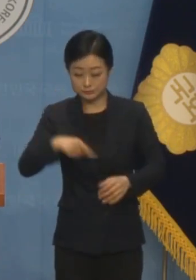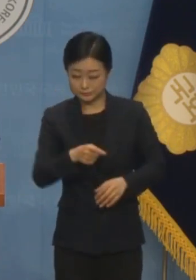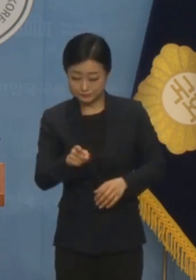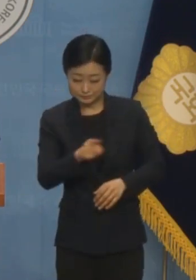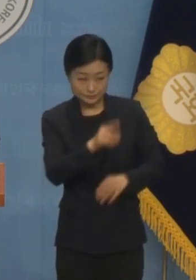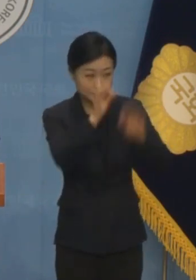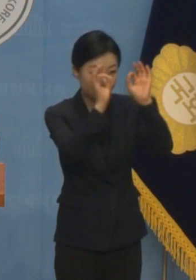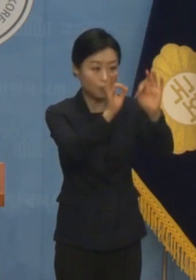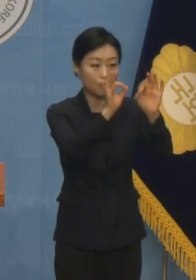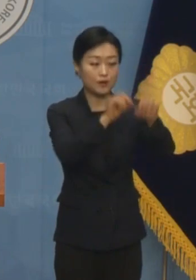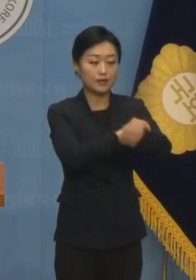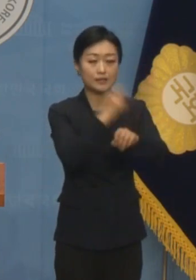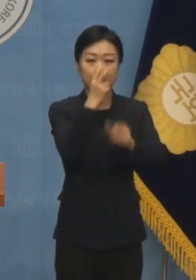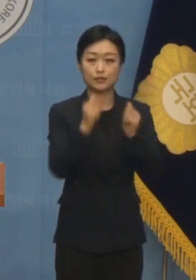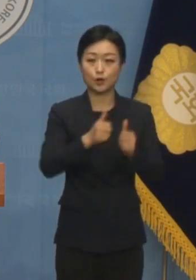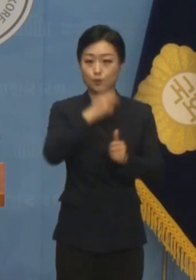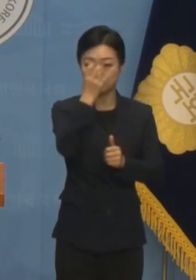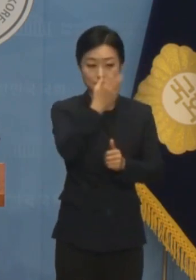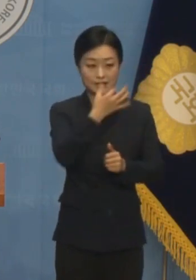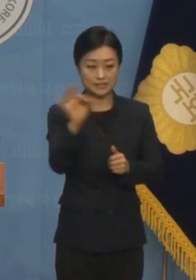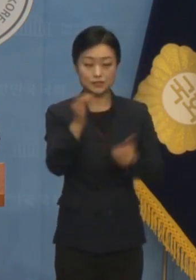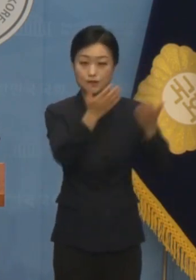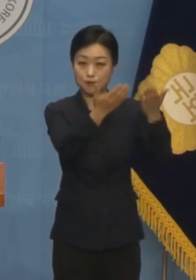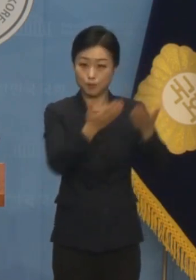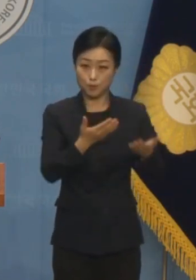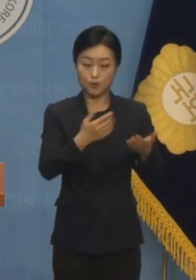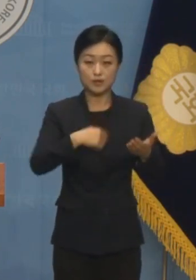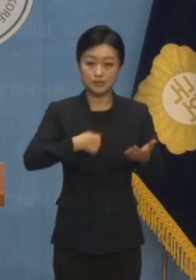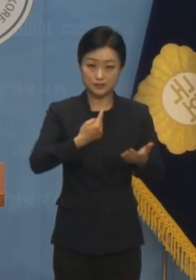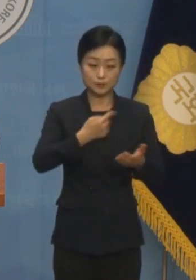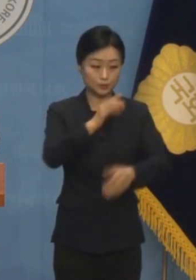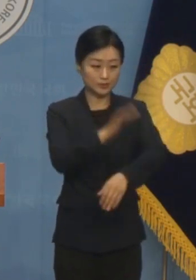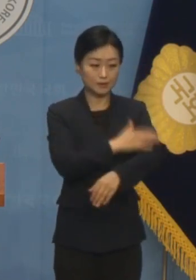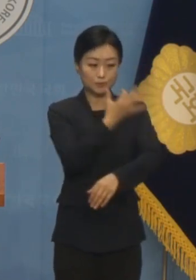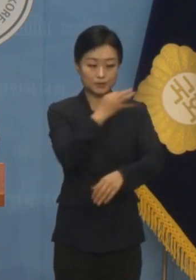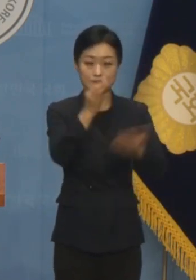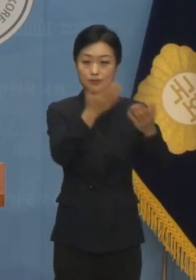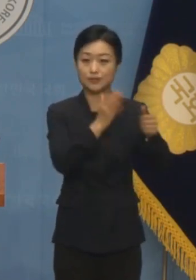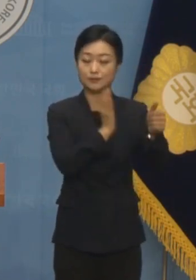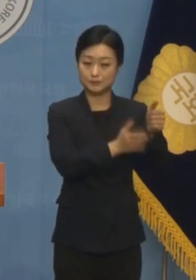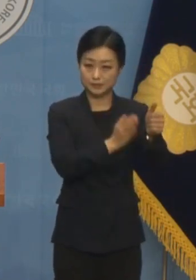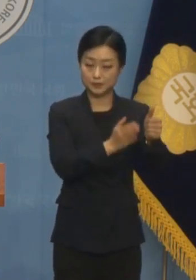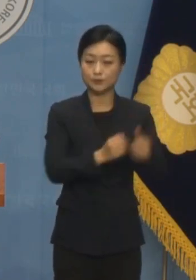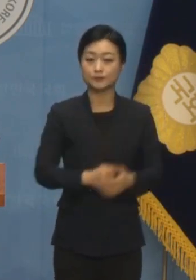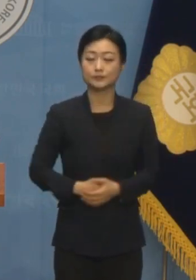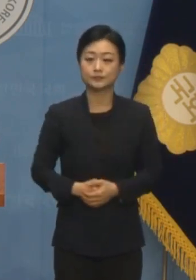당당하게 특검 수사를 수용해 결자 해지하십시오.